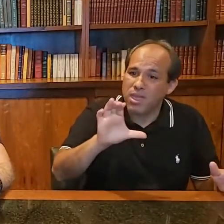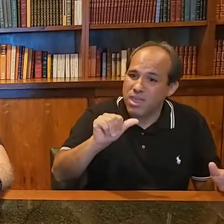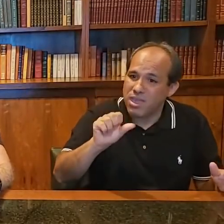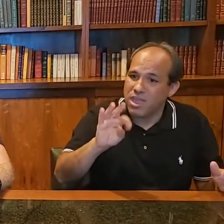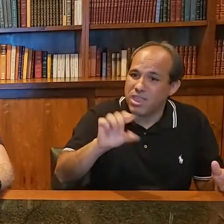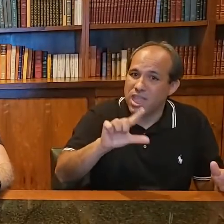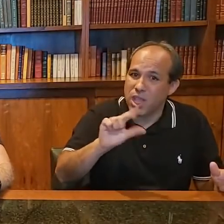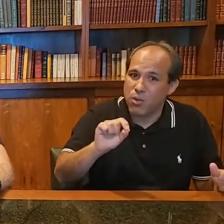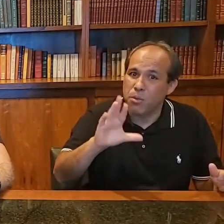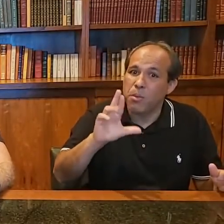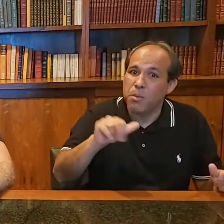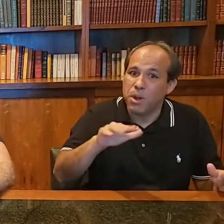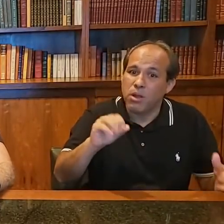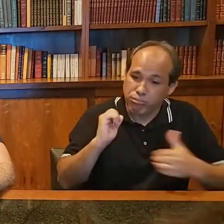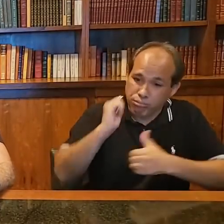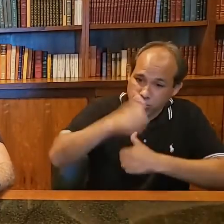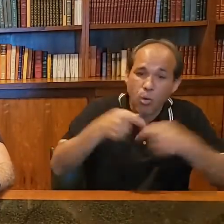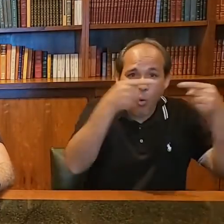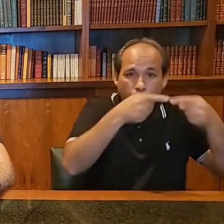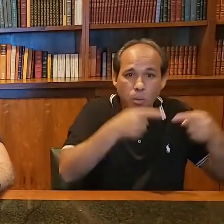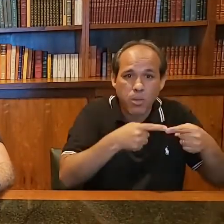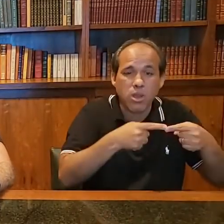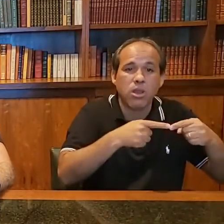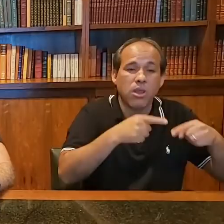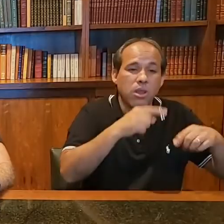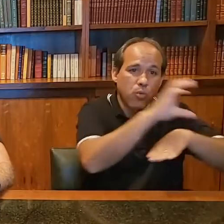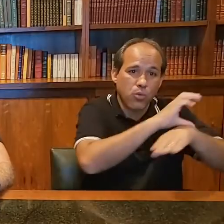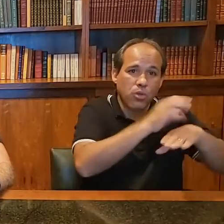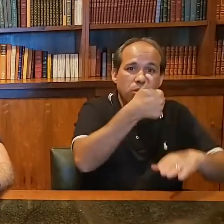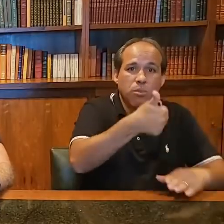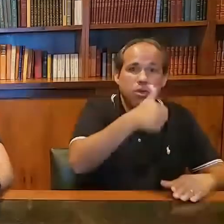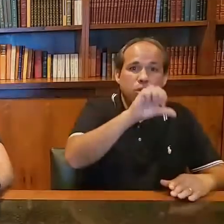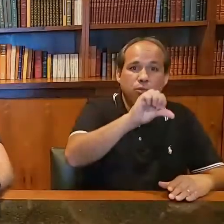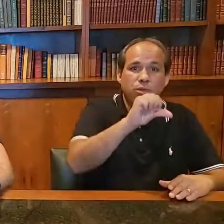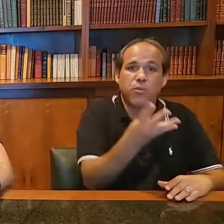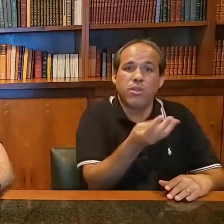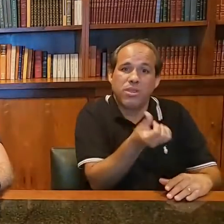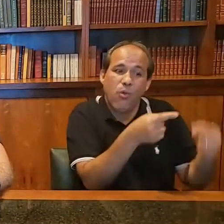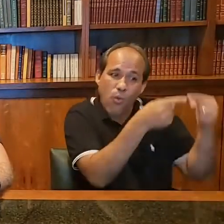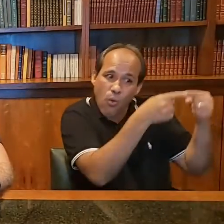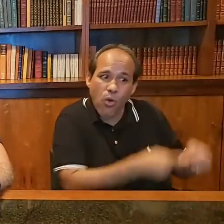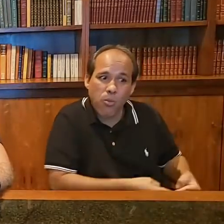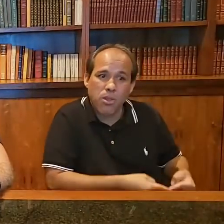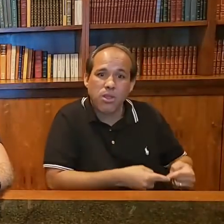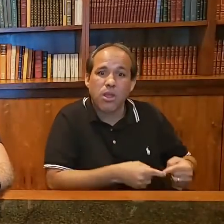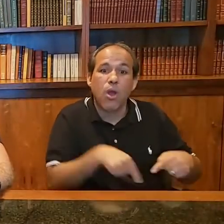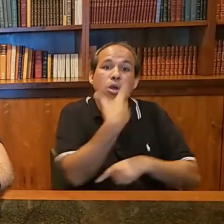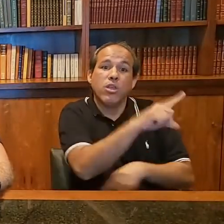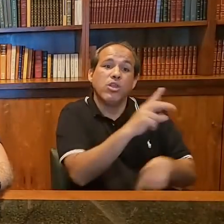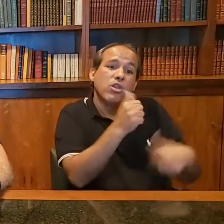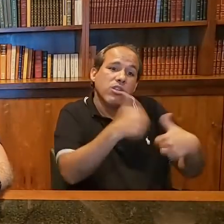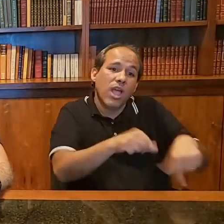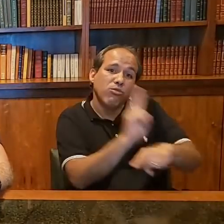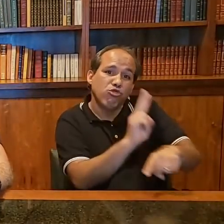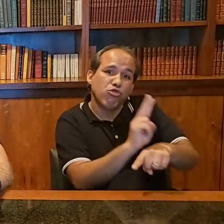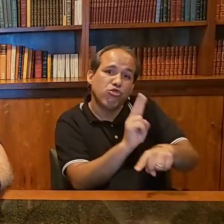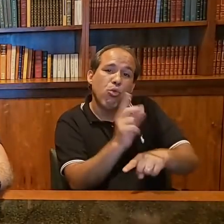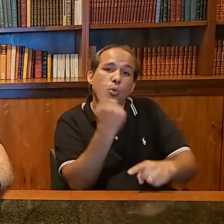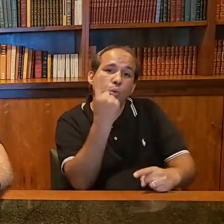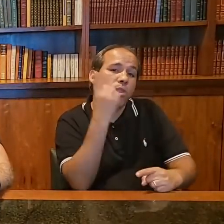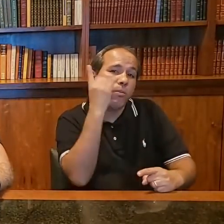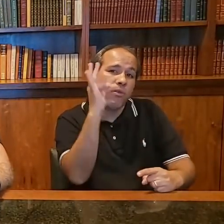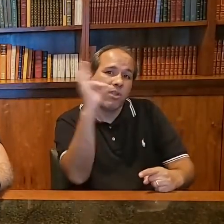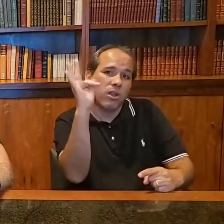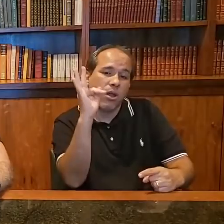de 46. Não fala de Ranieri Mazzilli, que foi o presidente tampão ali do dia 2 ao dia 15. E Castelo Branco só assumiu dia